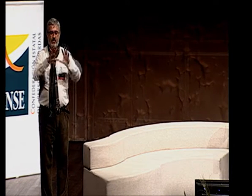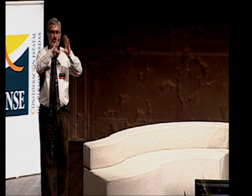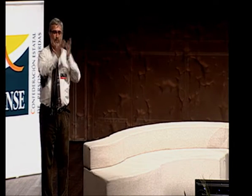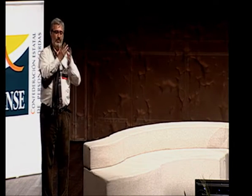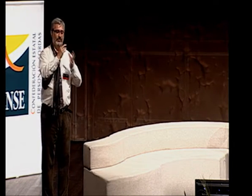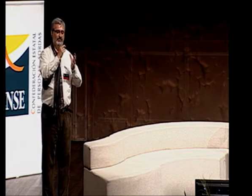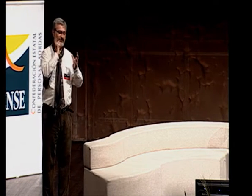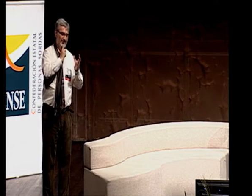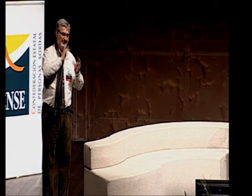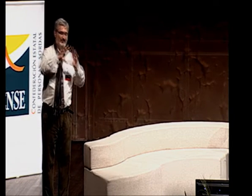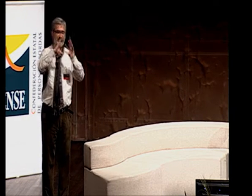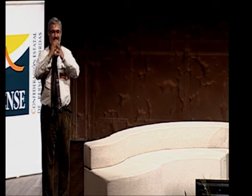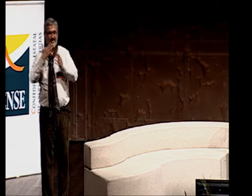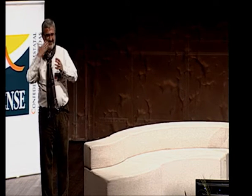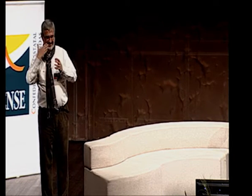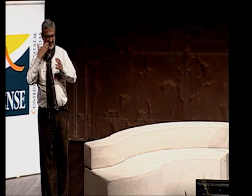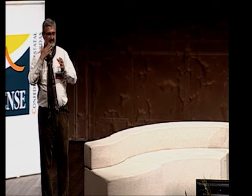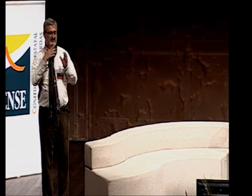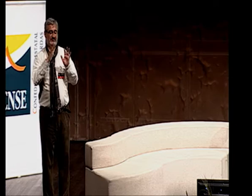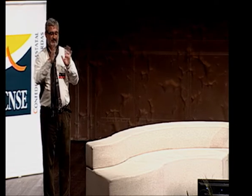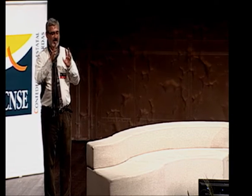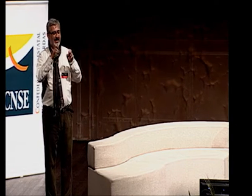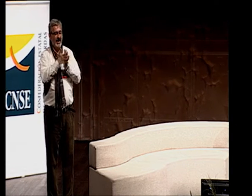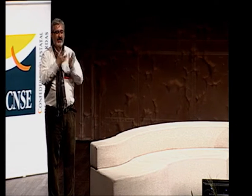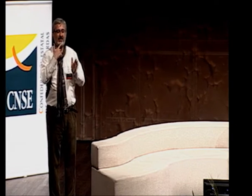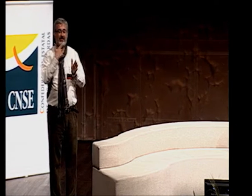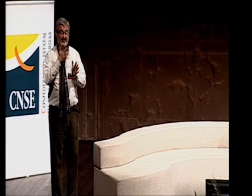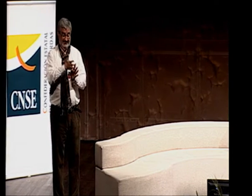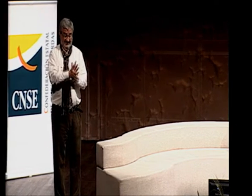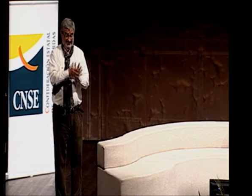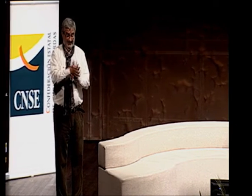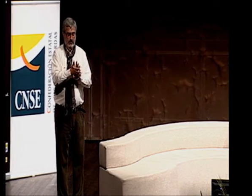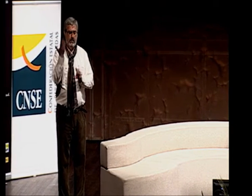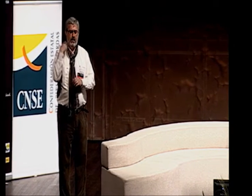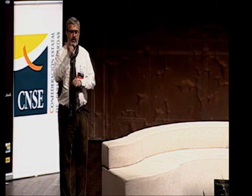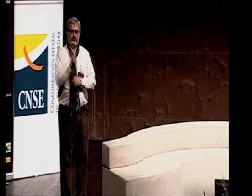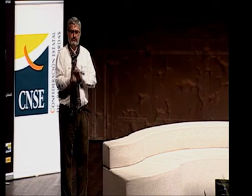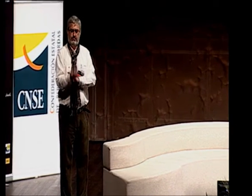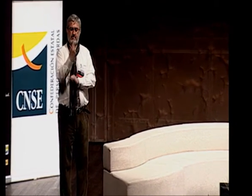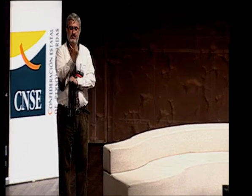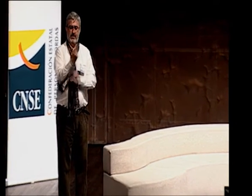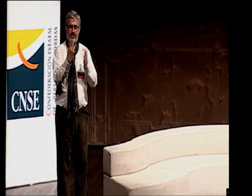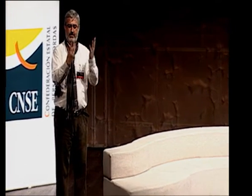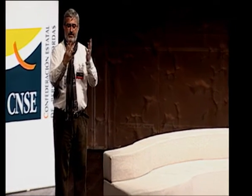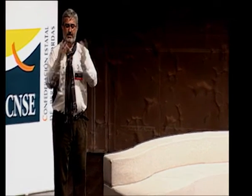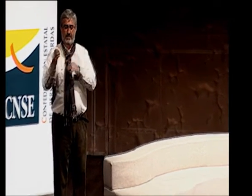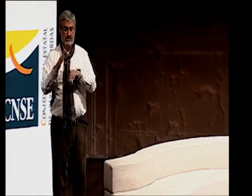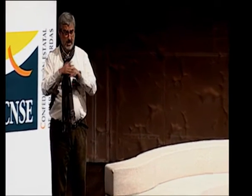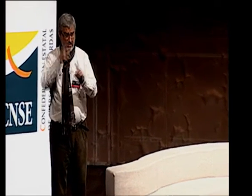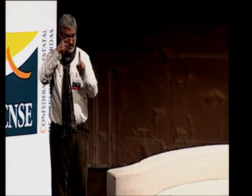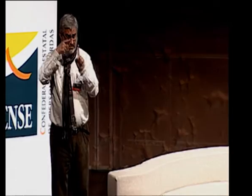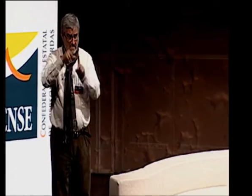muray cuando has hablado del mundo sordo y del mundo oyente ha habido un momento en el